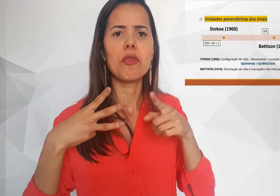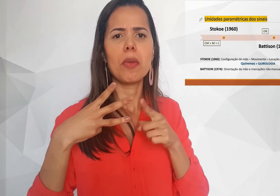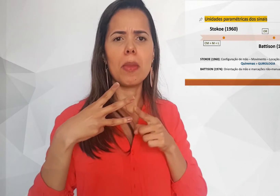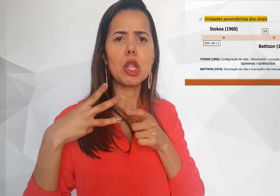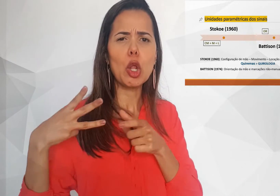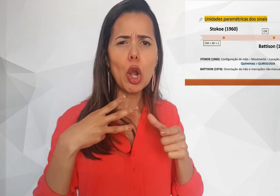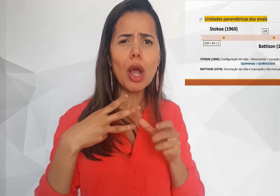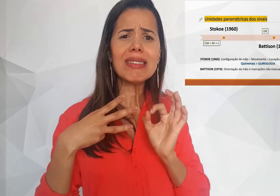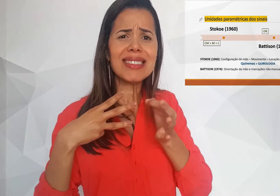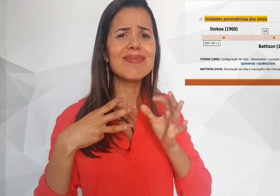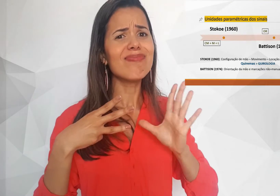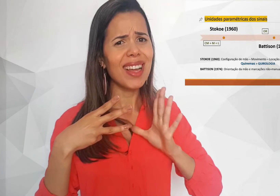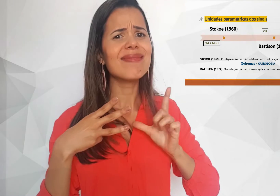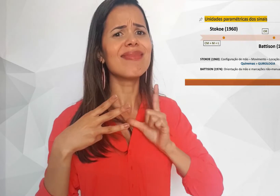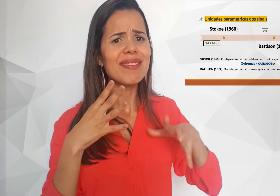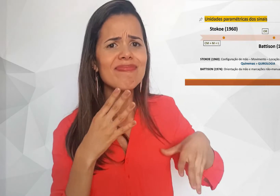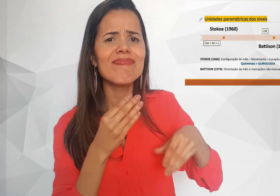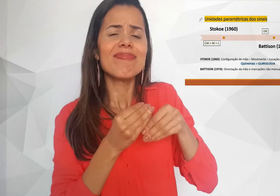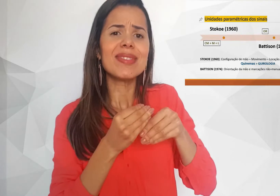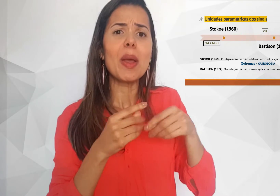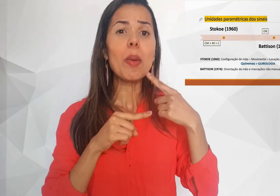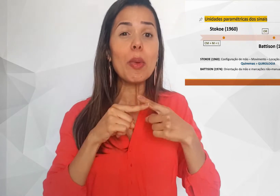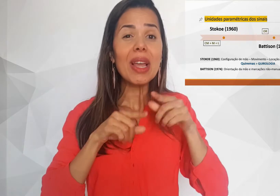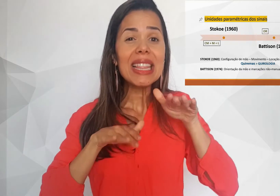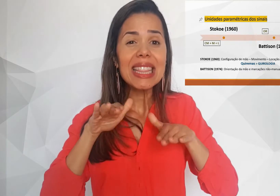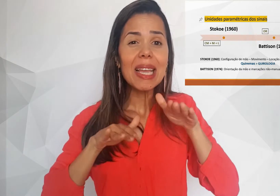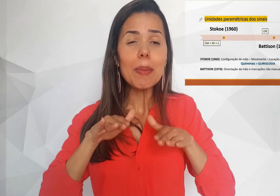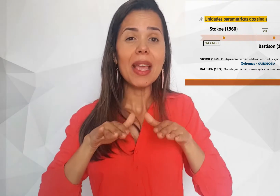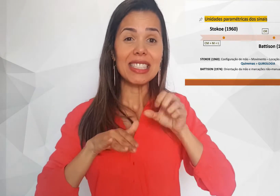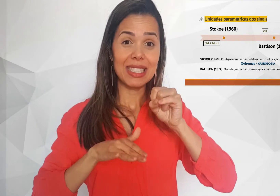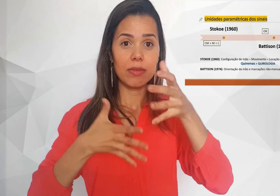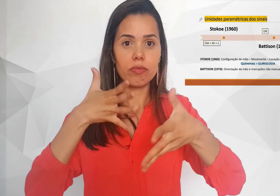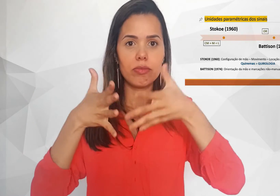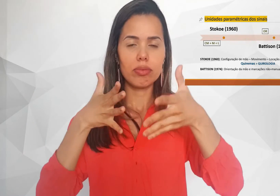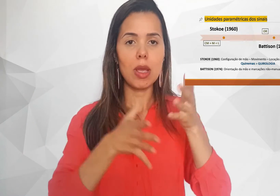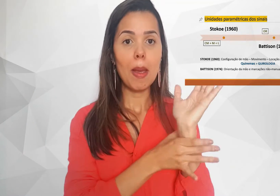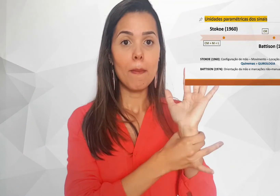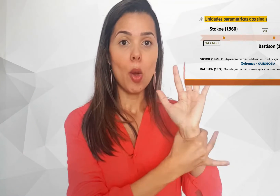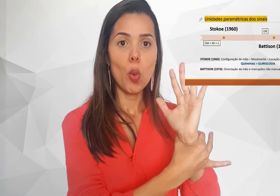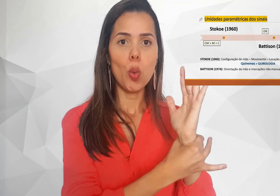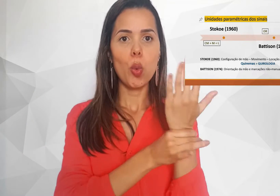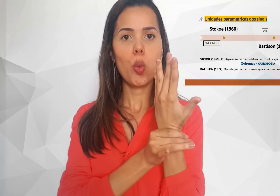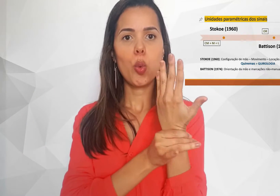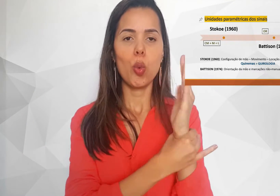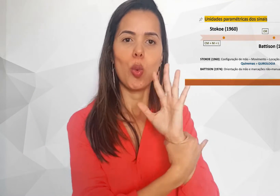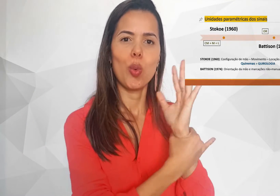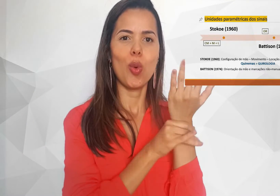e distintivas dos sinais, mas ele observa que, a depender da mudança da direção da palma da